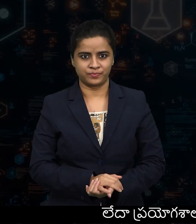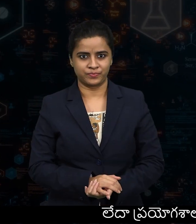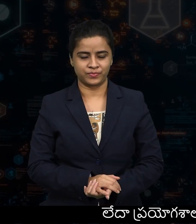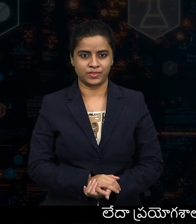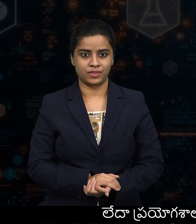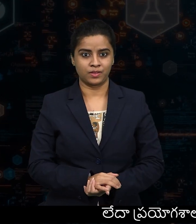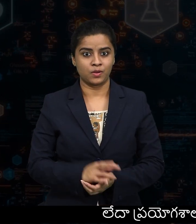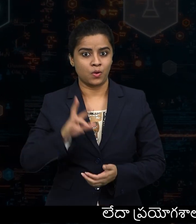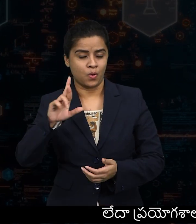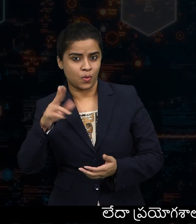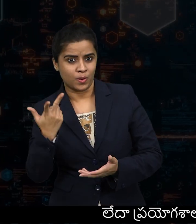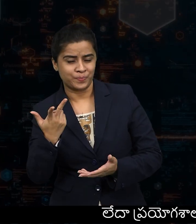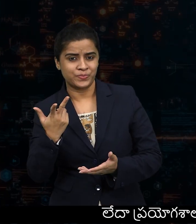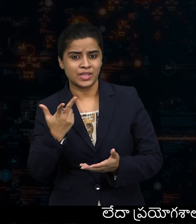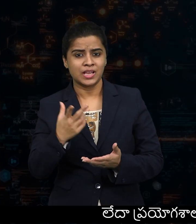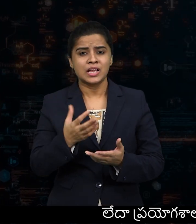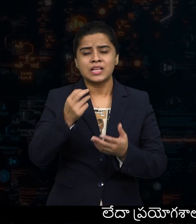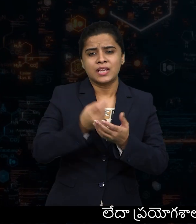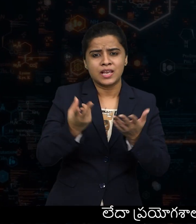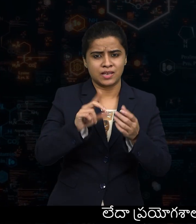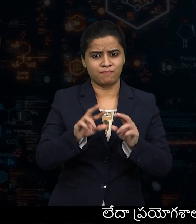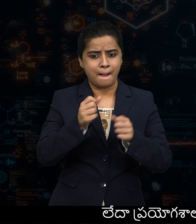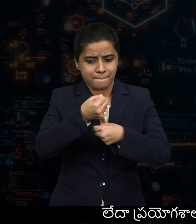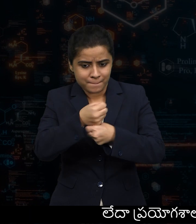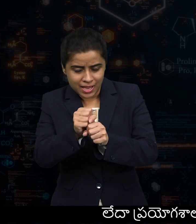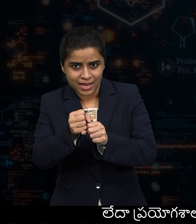లేదా ప్రయోగశాలలో సంశ్లేషణ చేయబడతాయి.